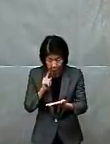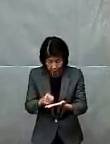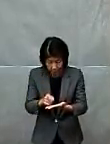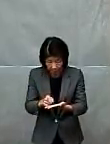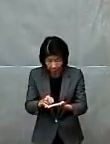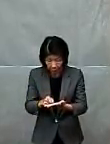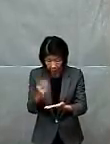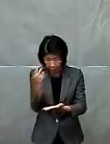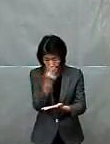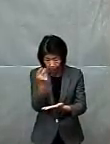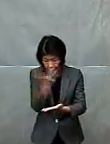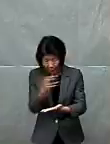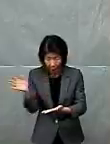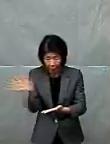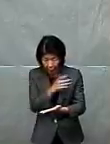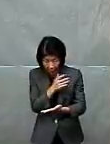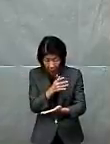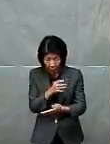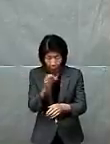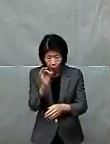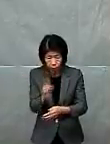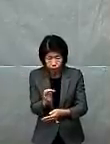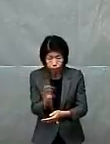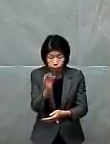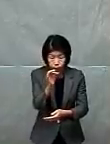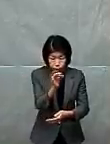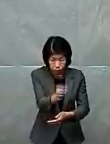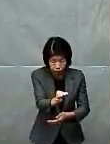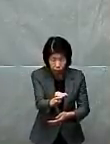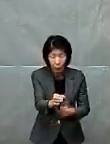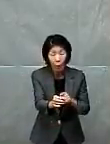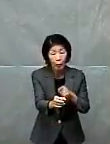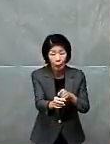確認してから支払うとかですね、そういった